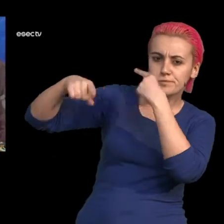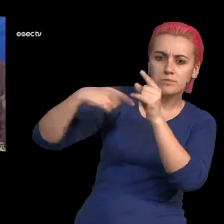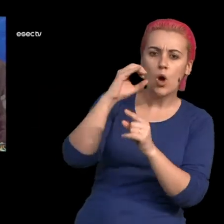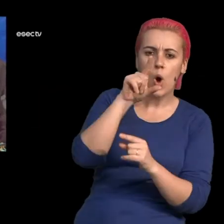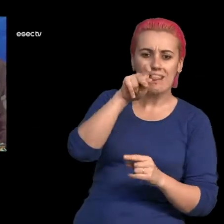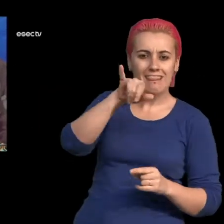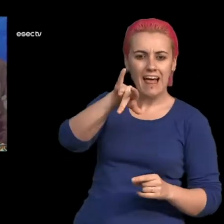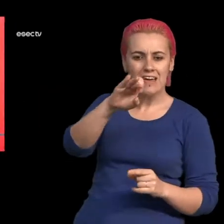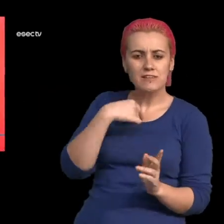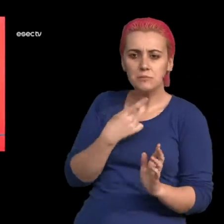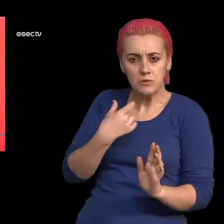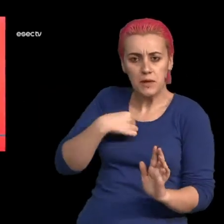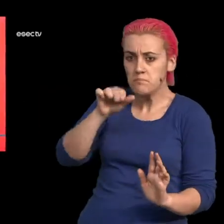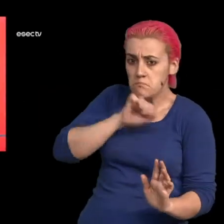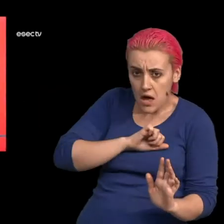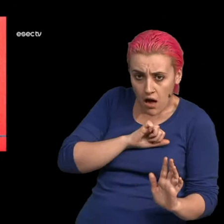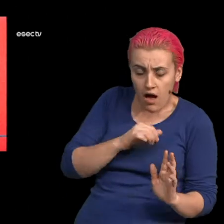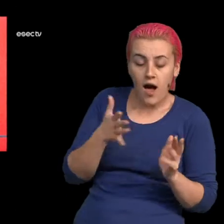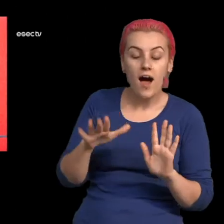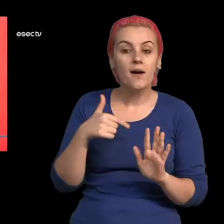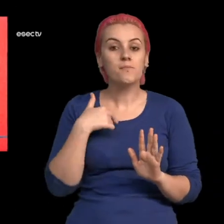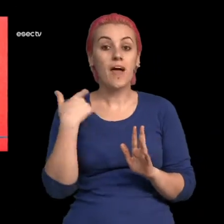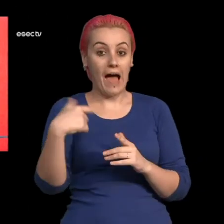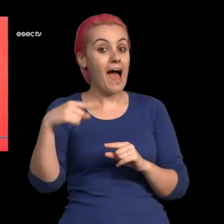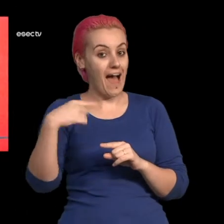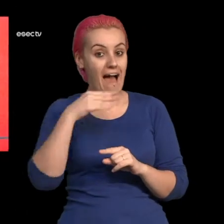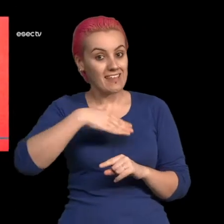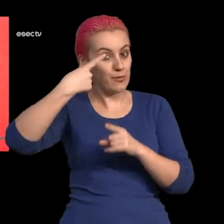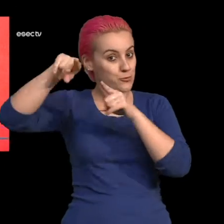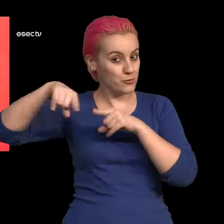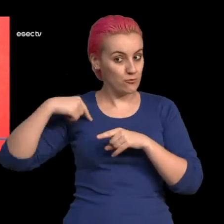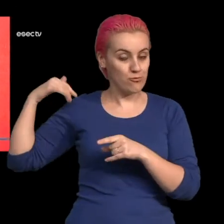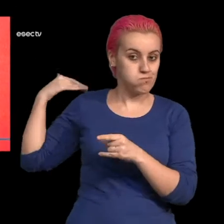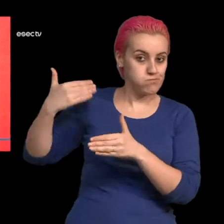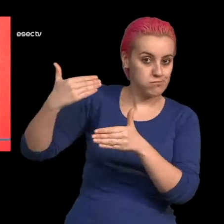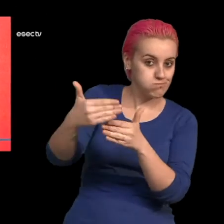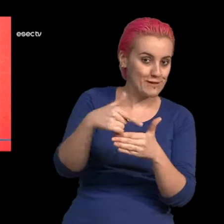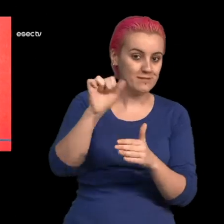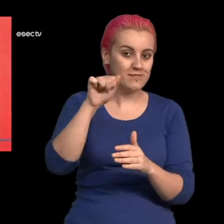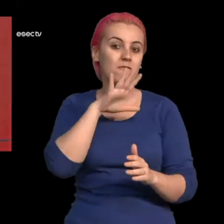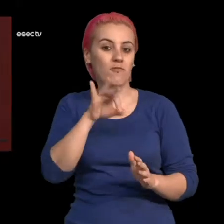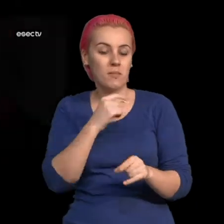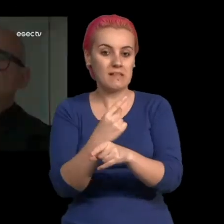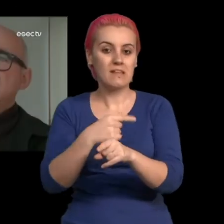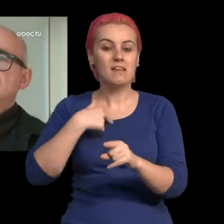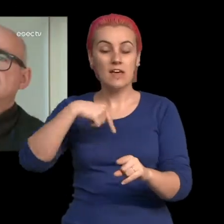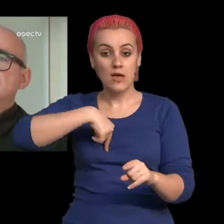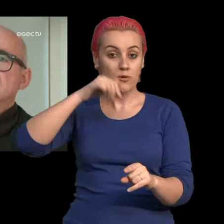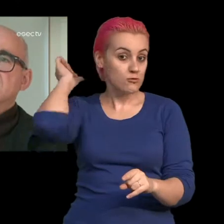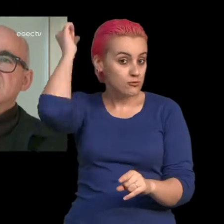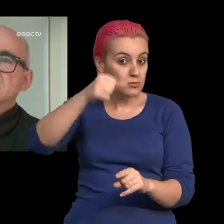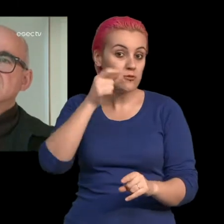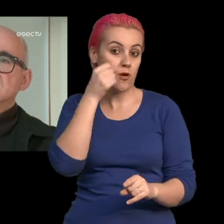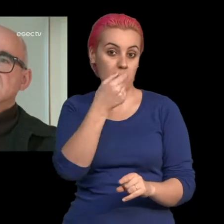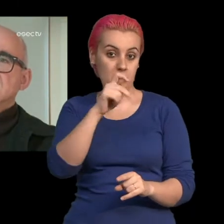oleiros. Se é mera coincidência ou se... Há várias gerações. Sim. Eu sou sobrinho do